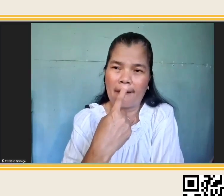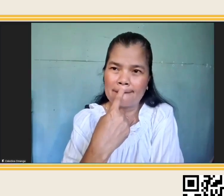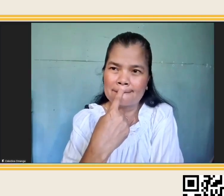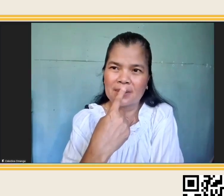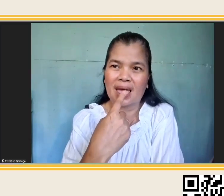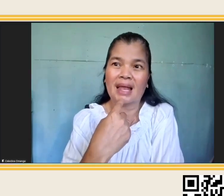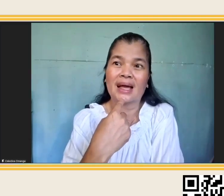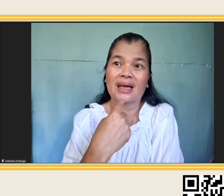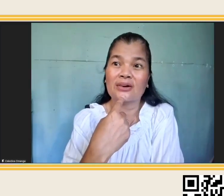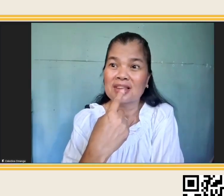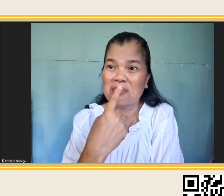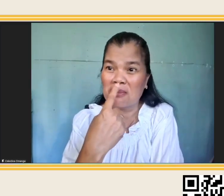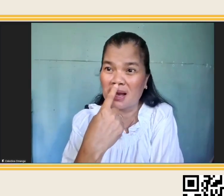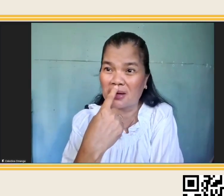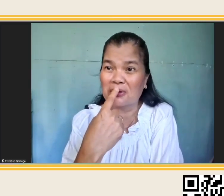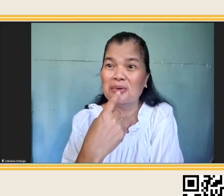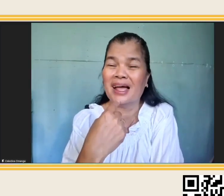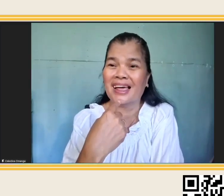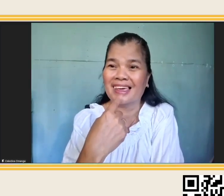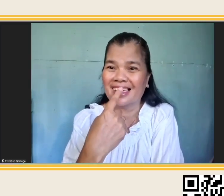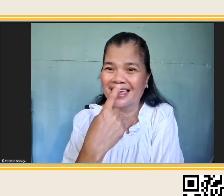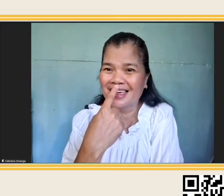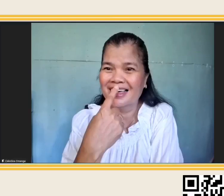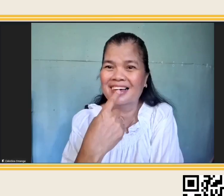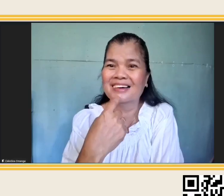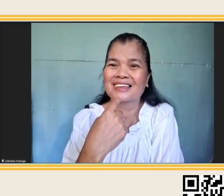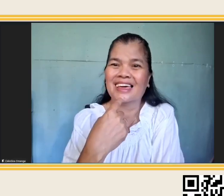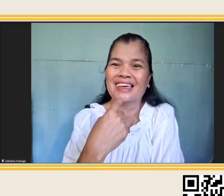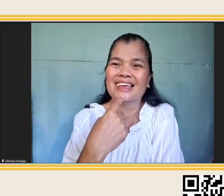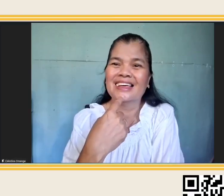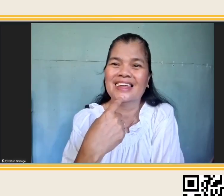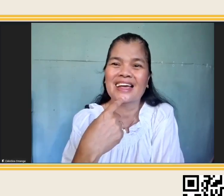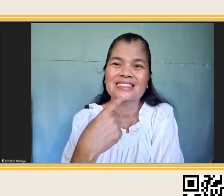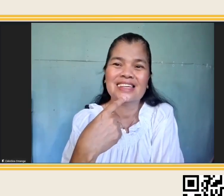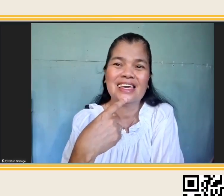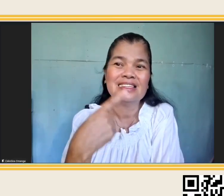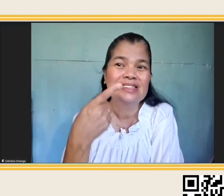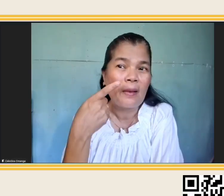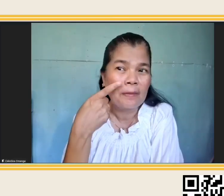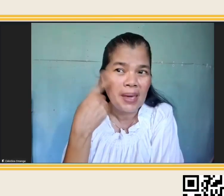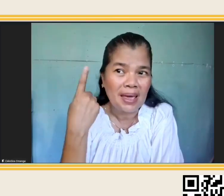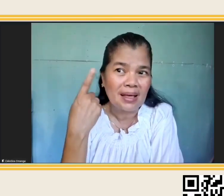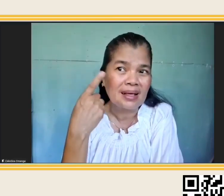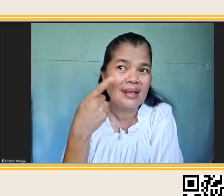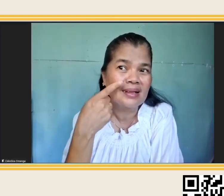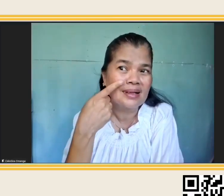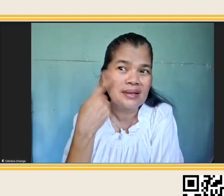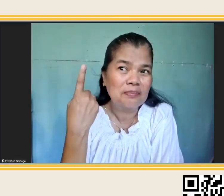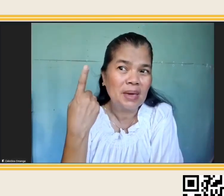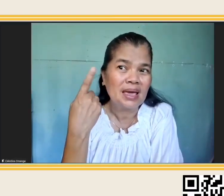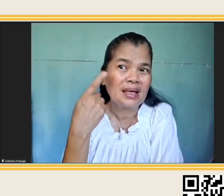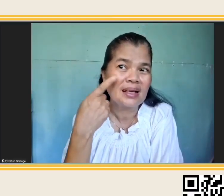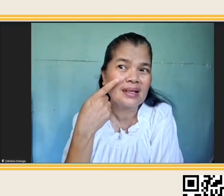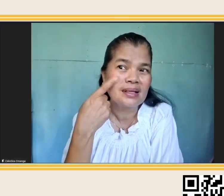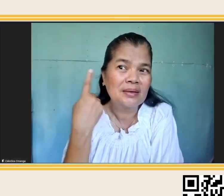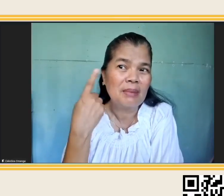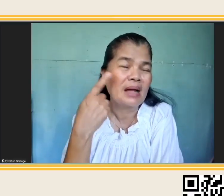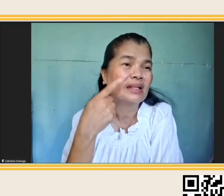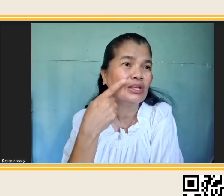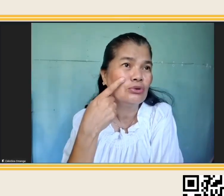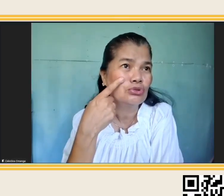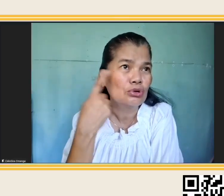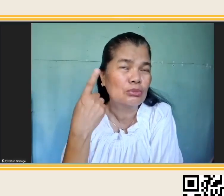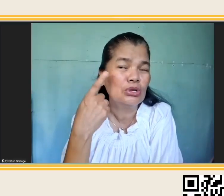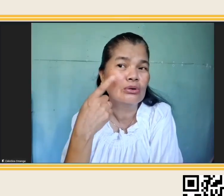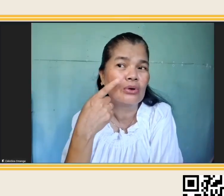red. Kaya lang ngayon, iba-iba ng kulay. Okay. Next is pink. Pink.